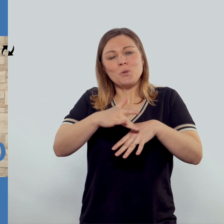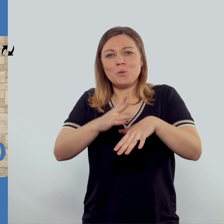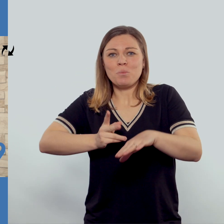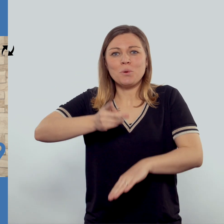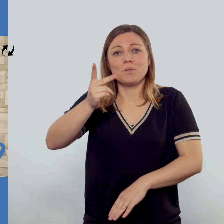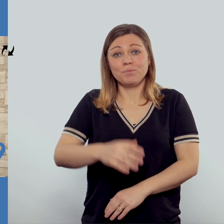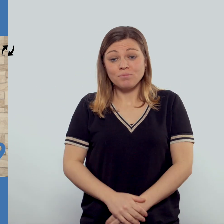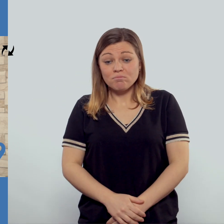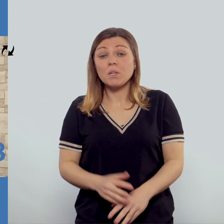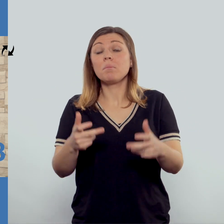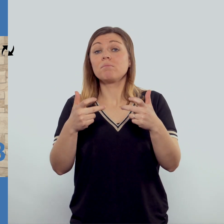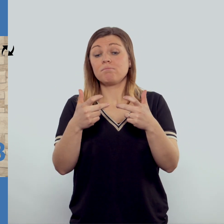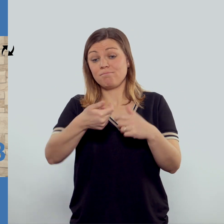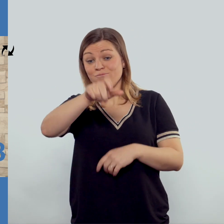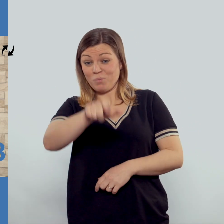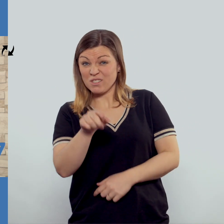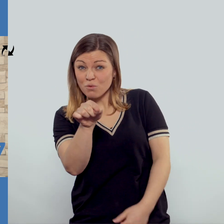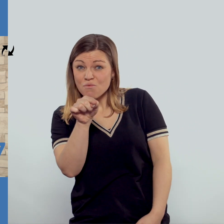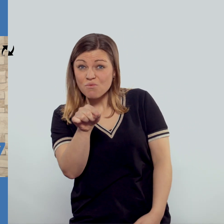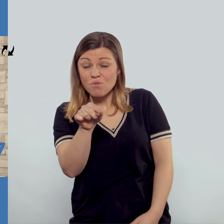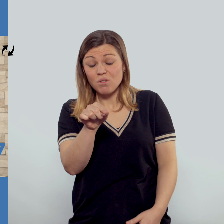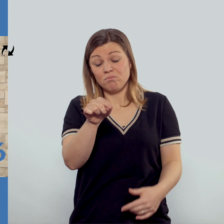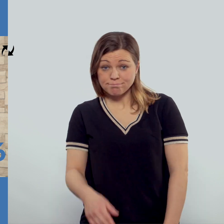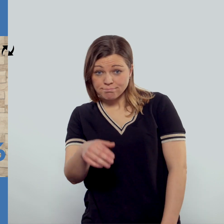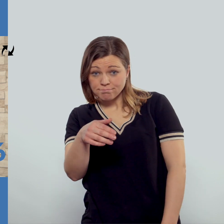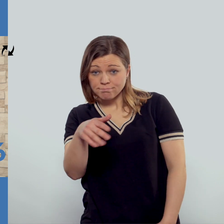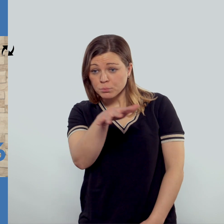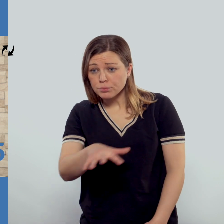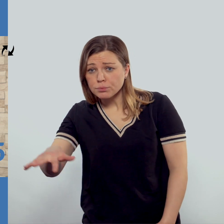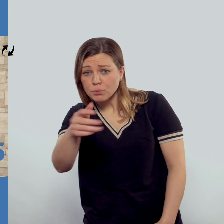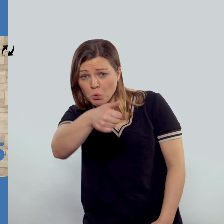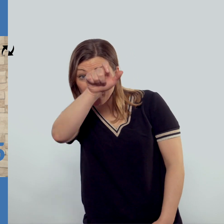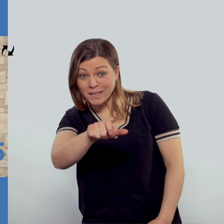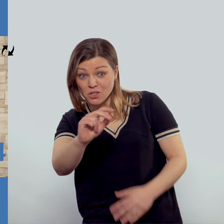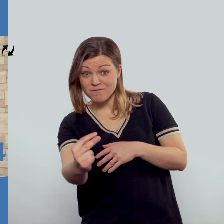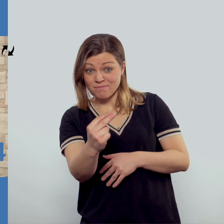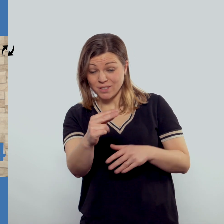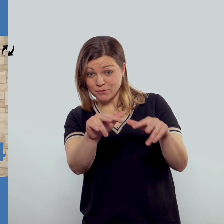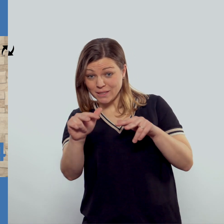alors que vous regardez cette vidéo, vous avez un problème dans votre talon d'Achille du côté droit et ça lance jusque dans votre